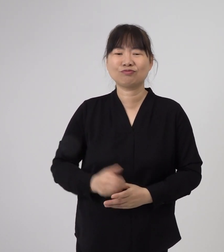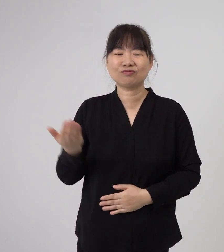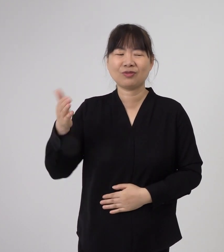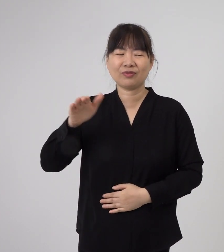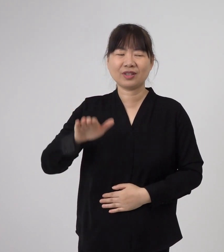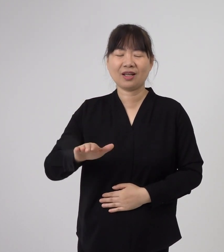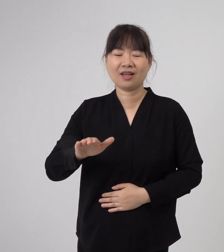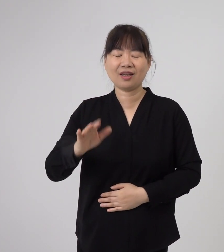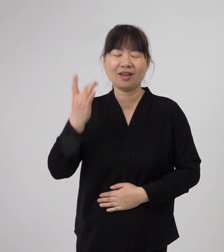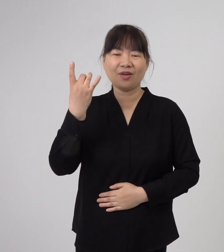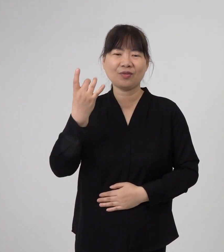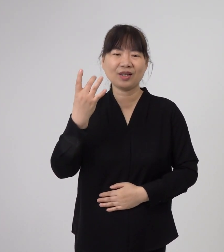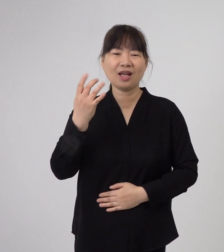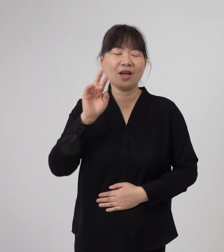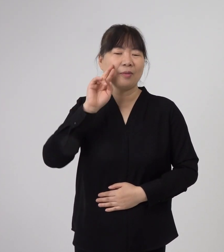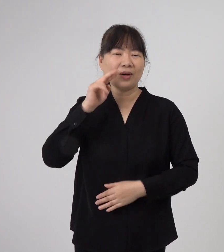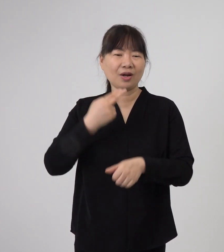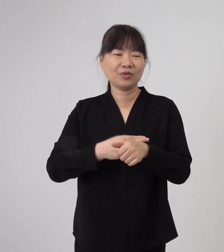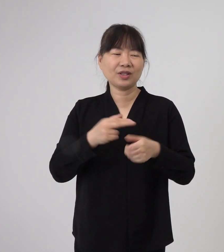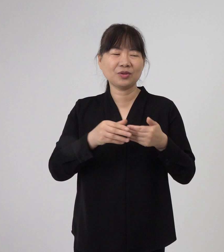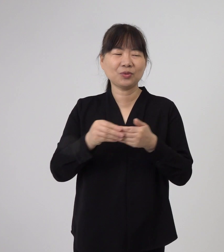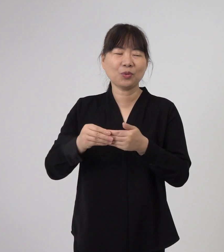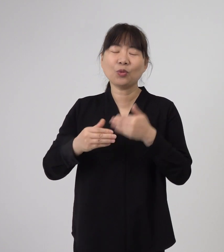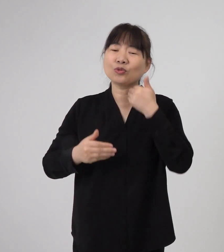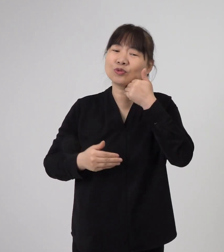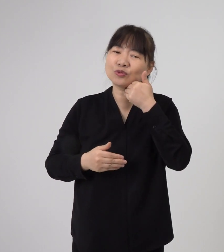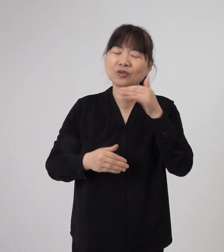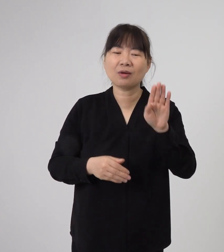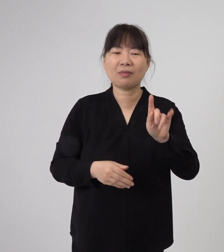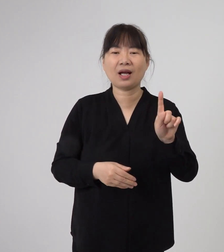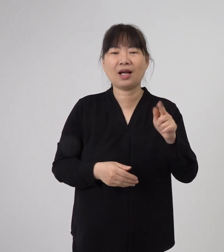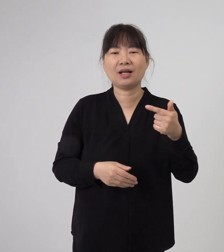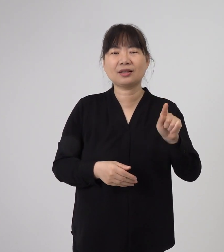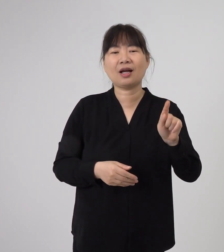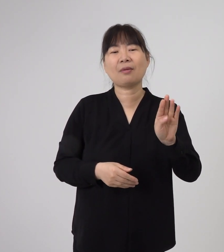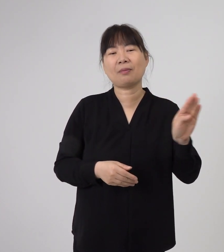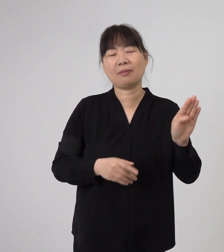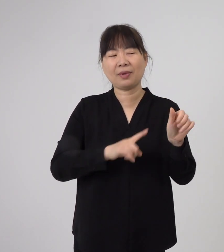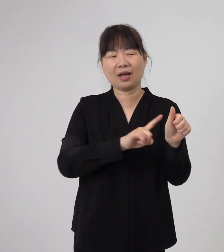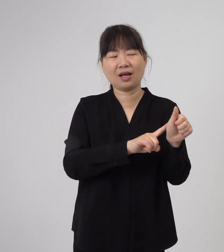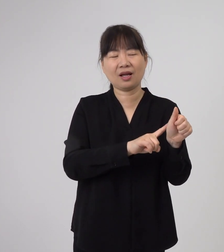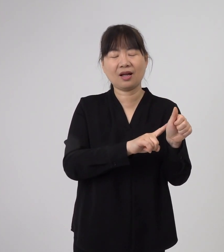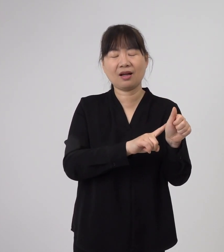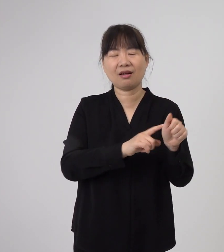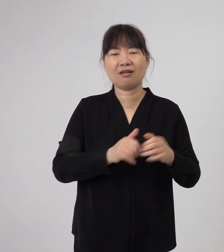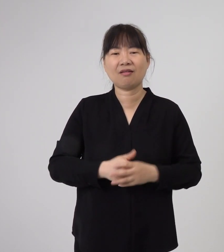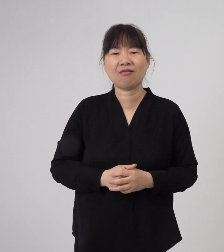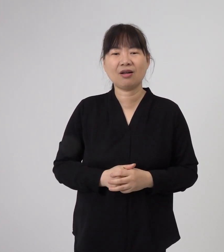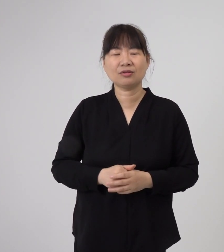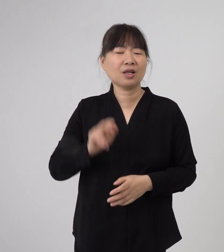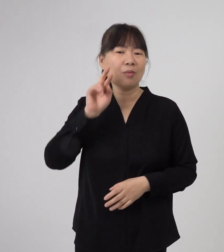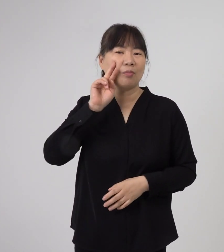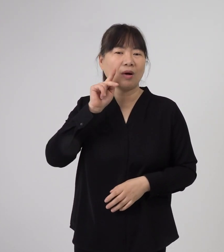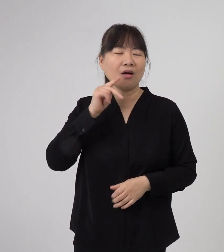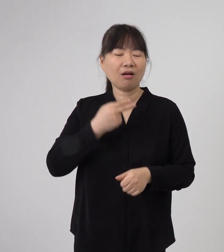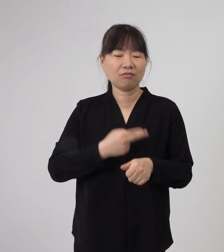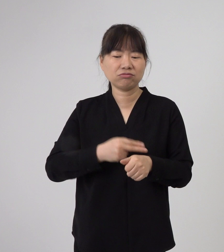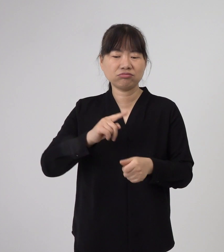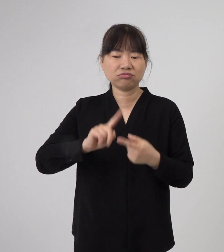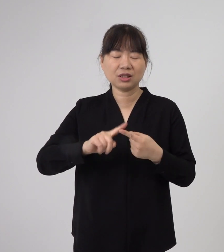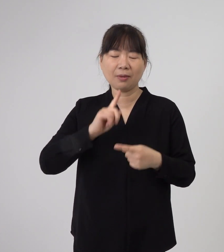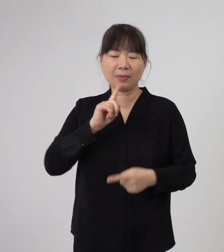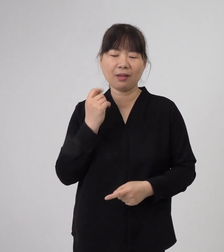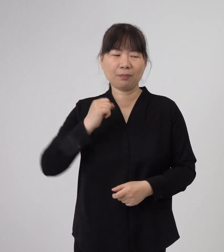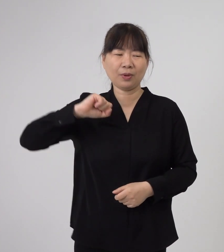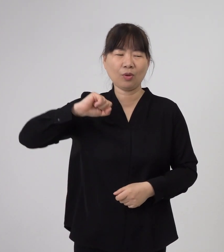그런데 원래 바울을 인도했던 사람이 바나바거든요. 근데 이상하게 바울이 말을 안 들어요.